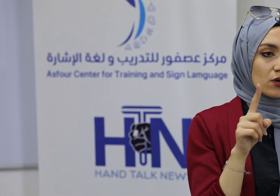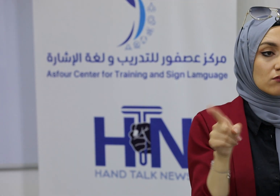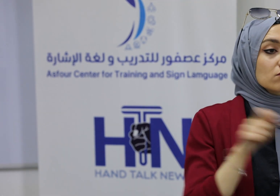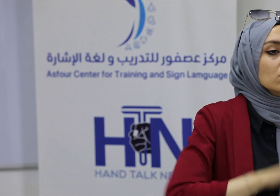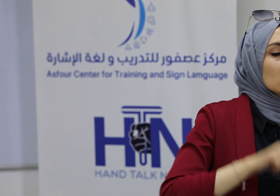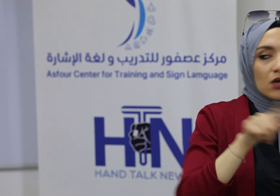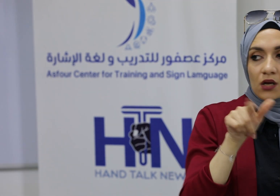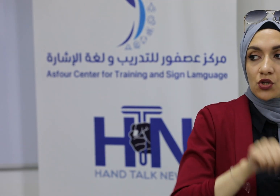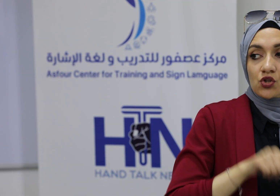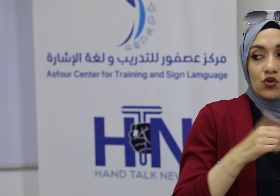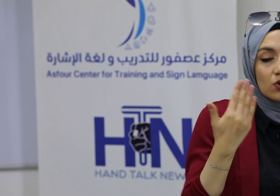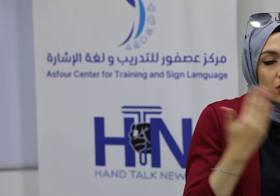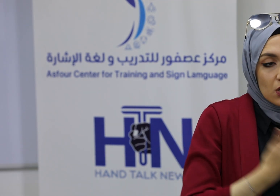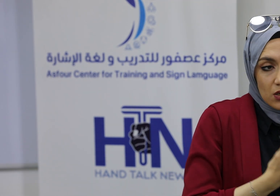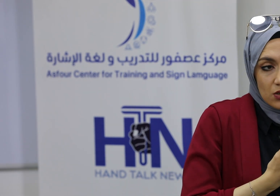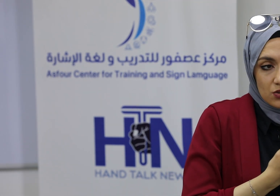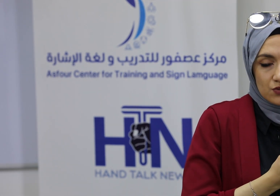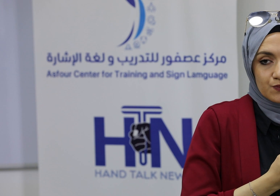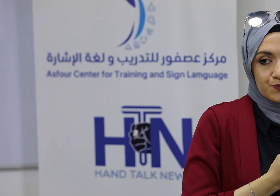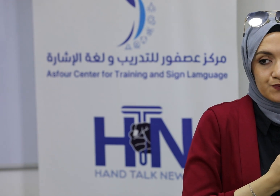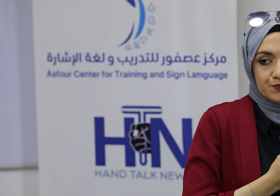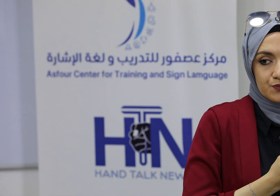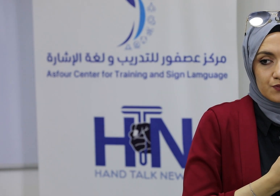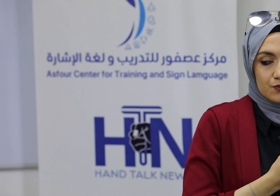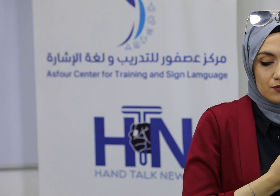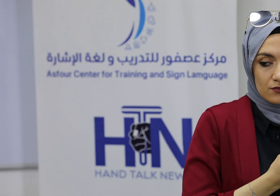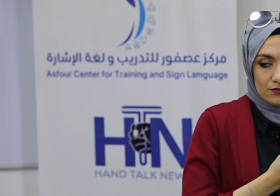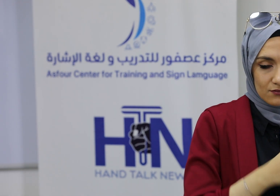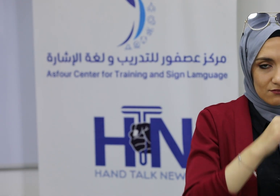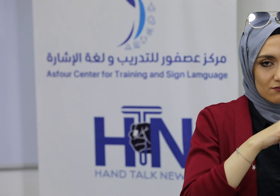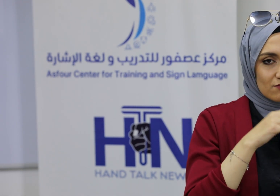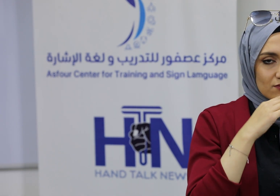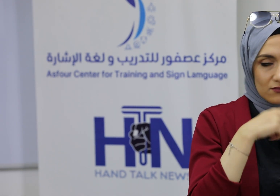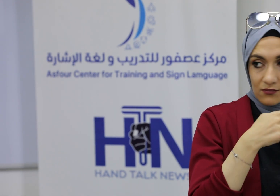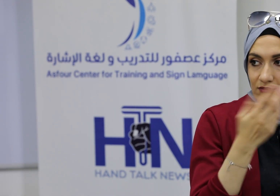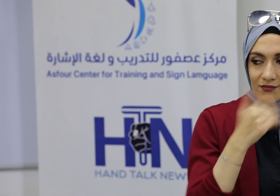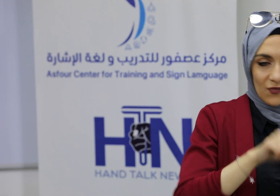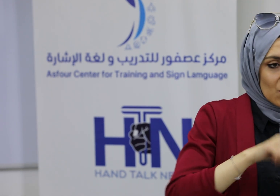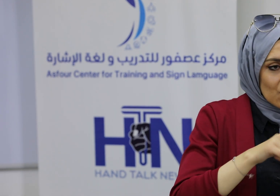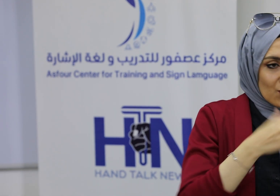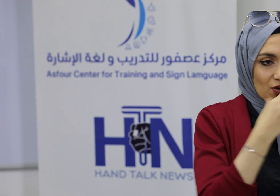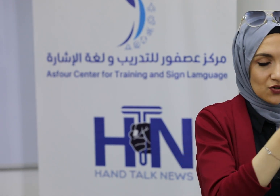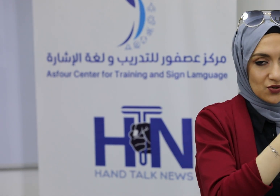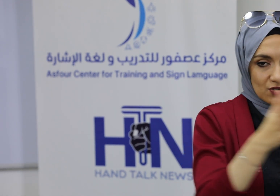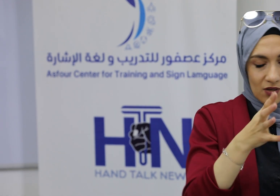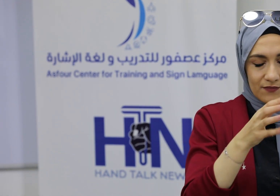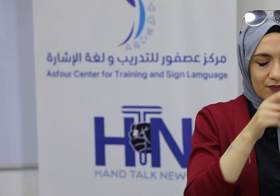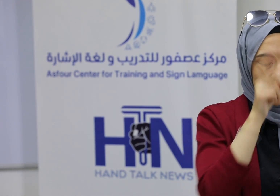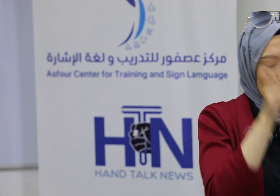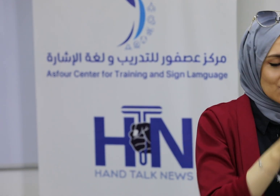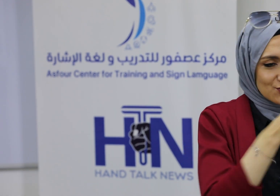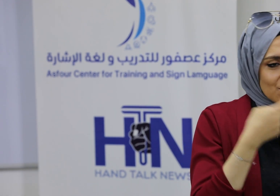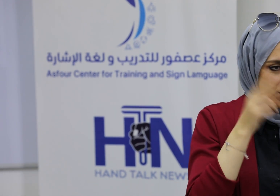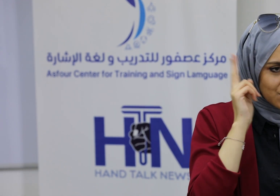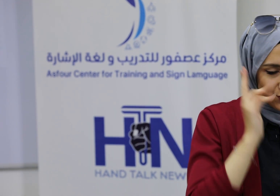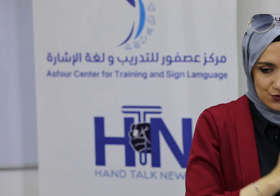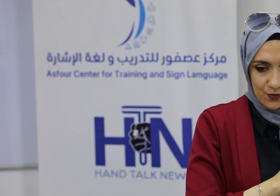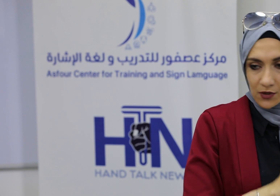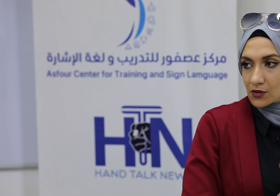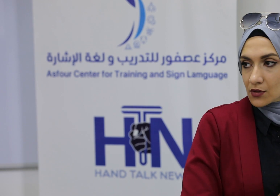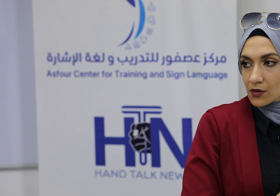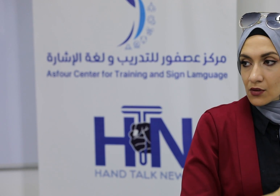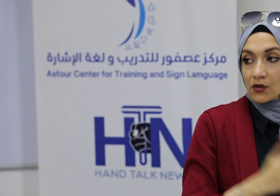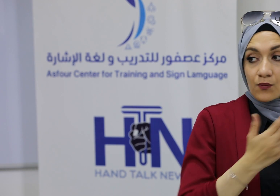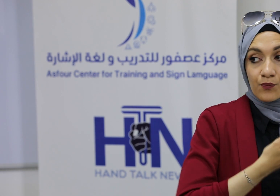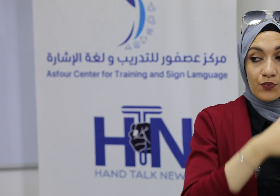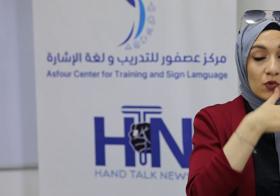هاي بحزب الحياة الأردني وكانوا مشكورين يعني، وجبت دكاترة على أساس يشرحوا كيفية